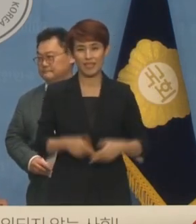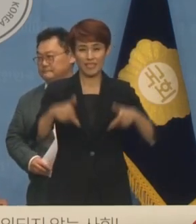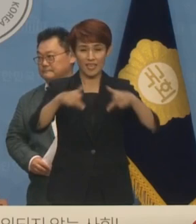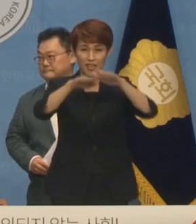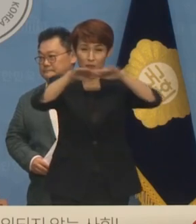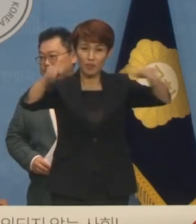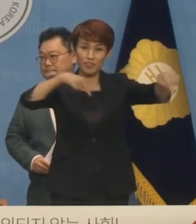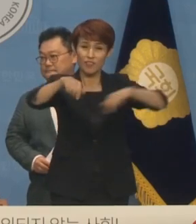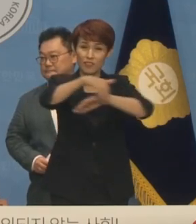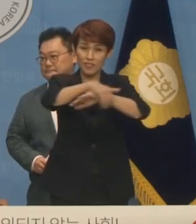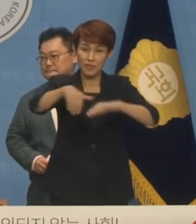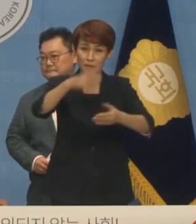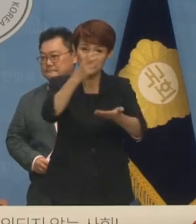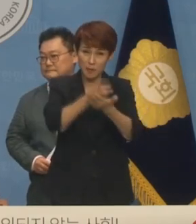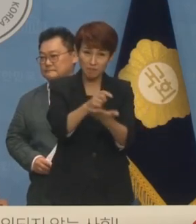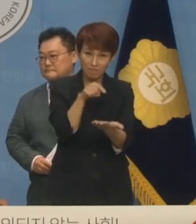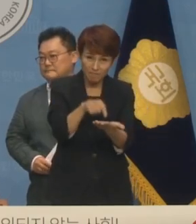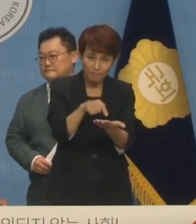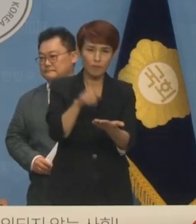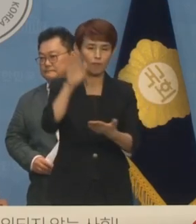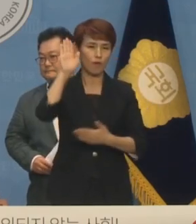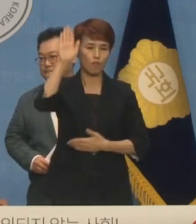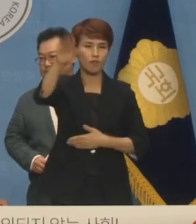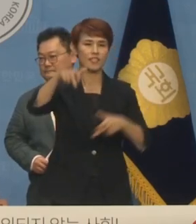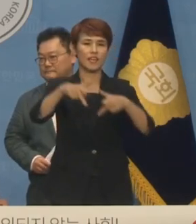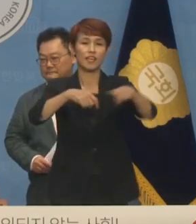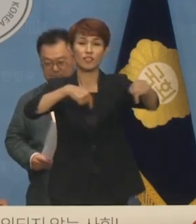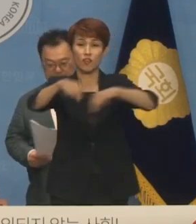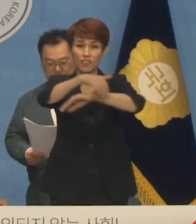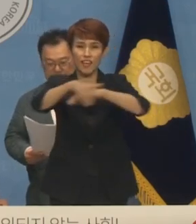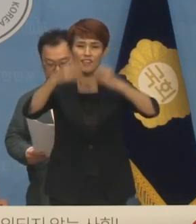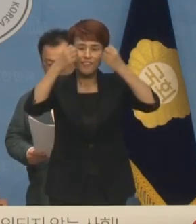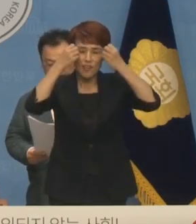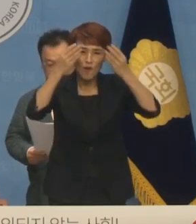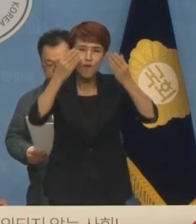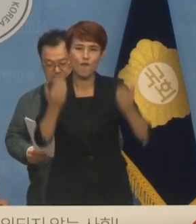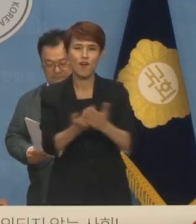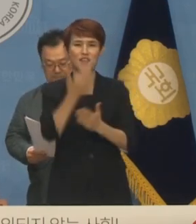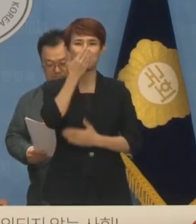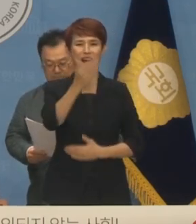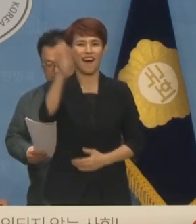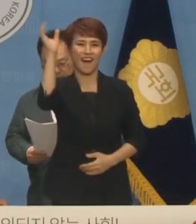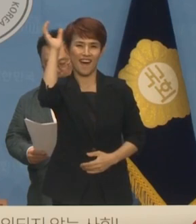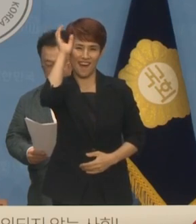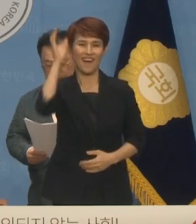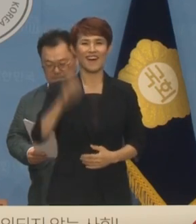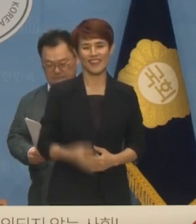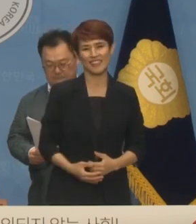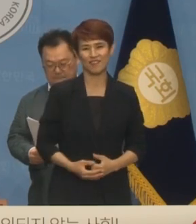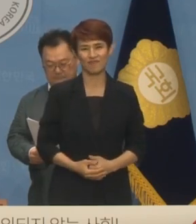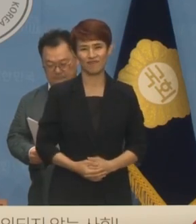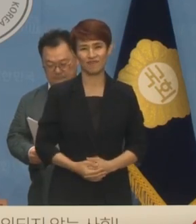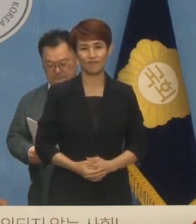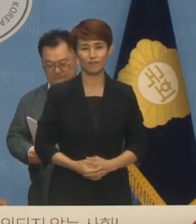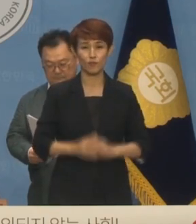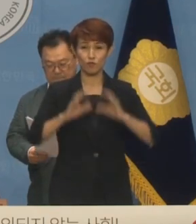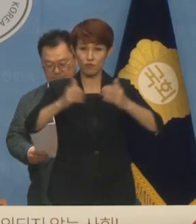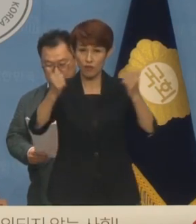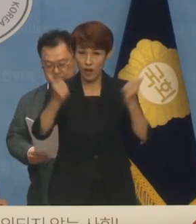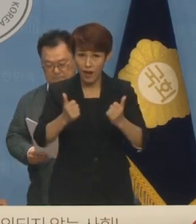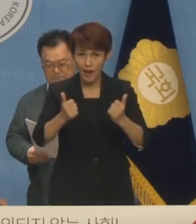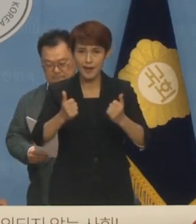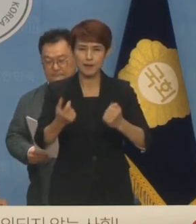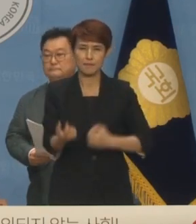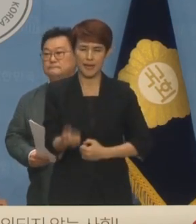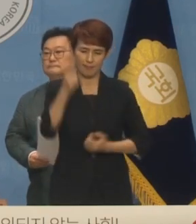장애평등정책법을 통해 우리나라 장애인 정책이 새로운 단계로 도약할 것을 크게 기대하고 있습니다. 국회가